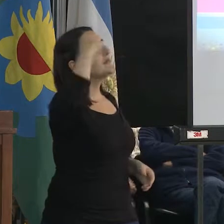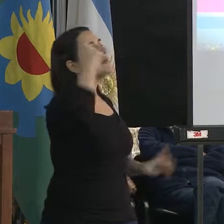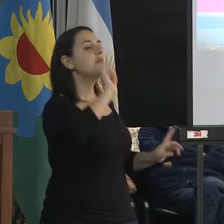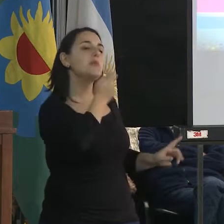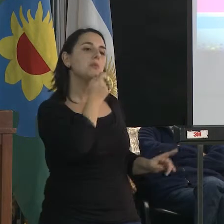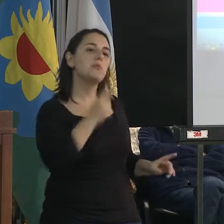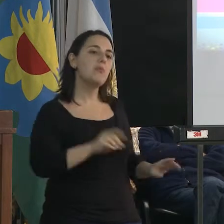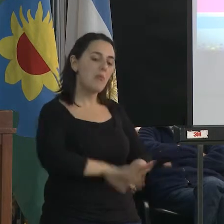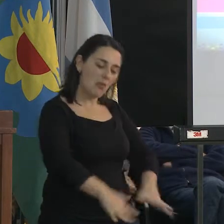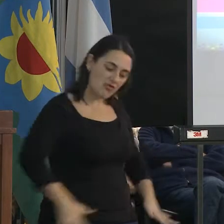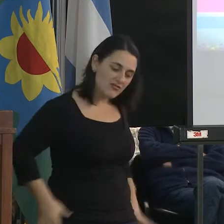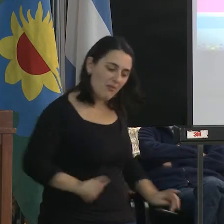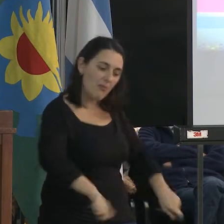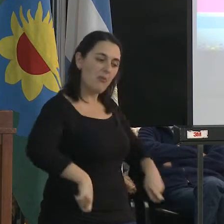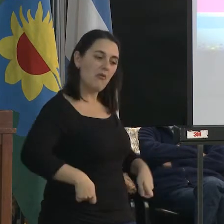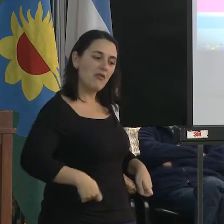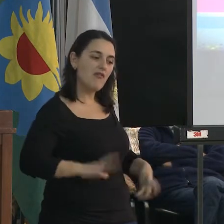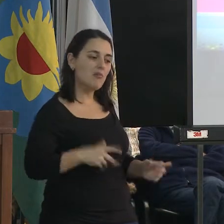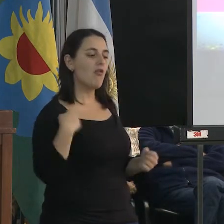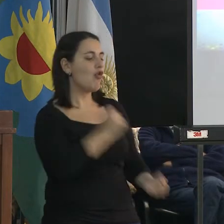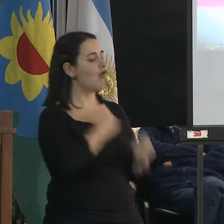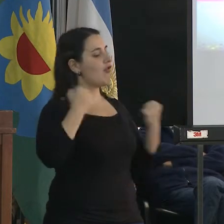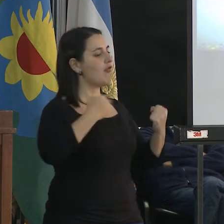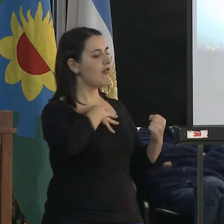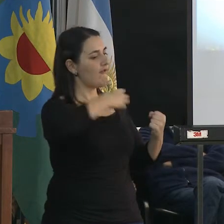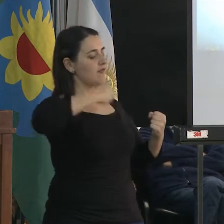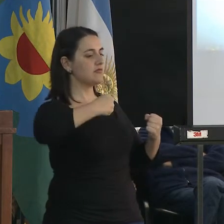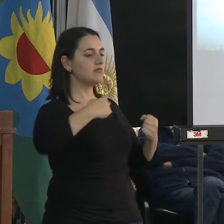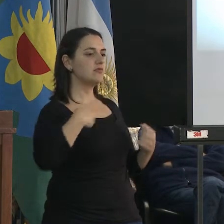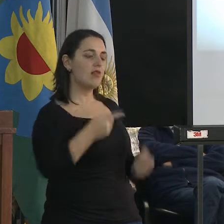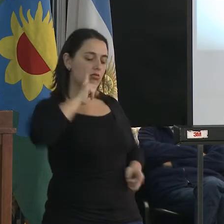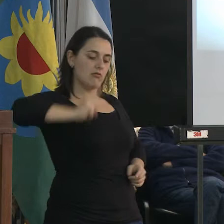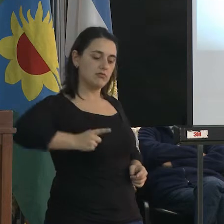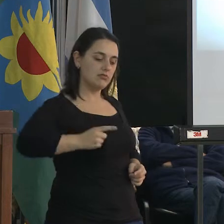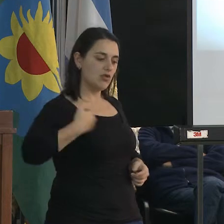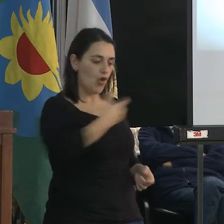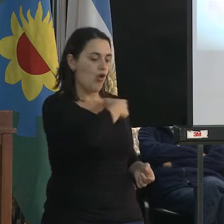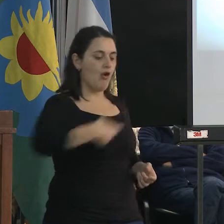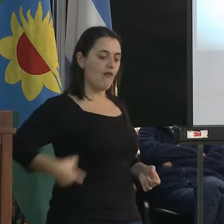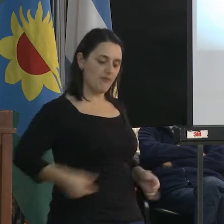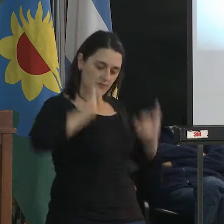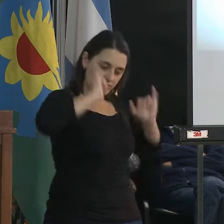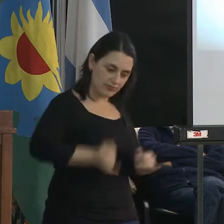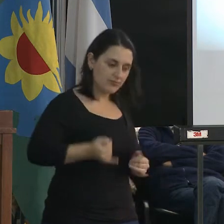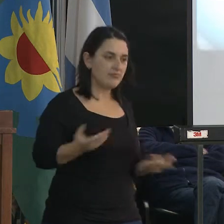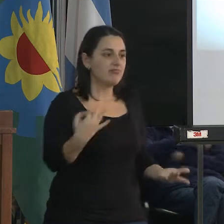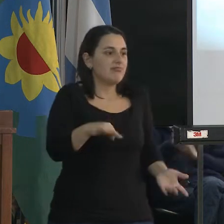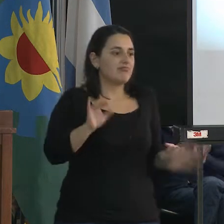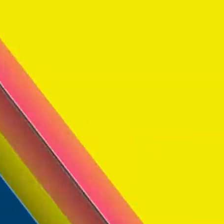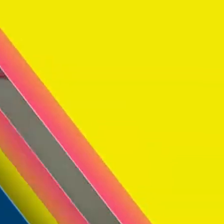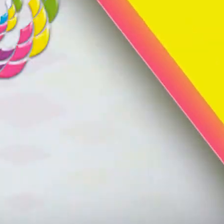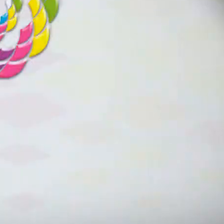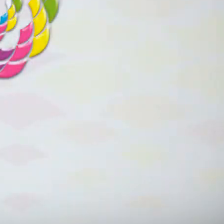polleras si eso significa coraje, valentía, decisión y capacidad de gobierno. Gracias.